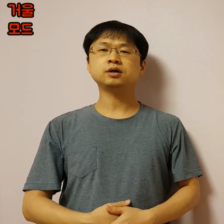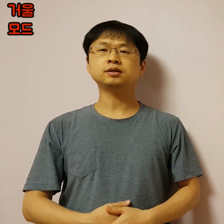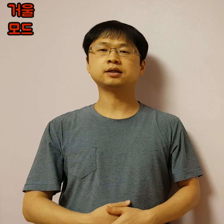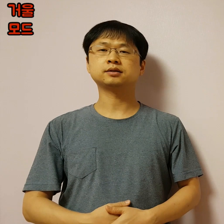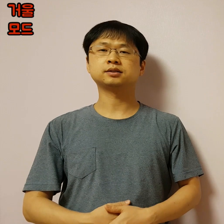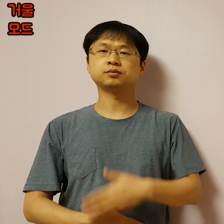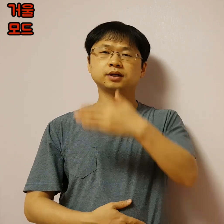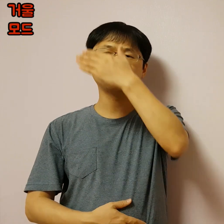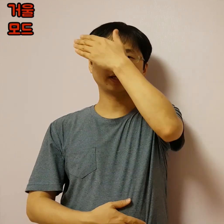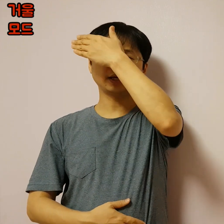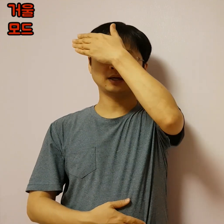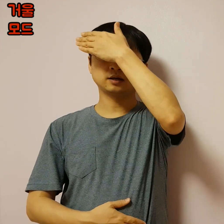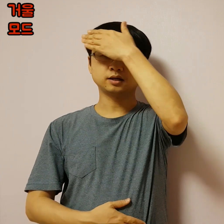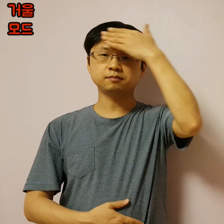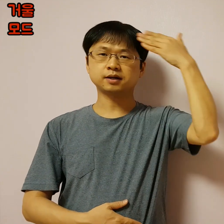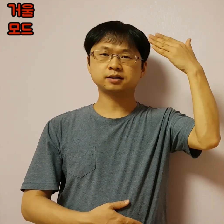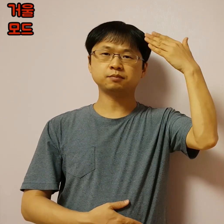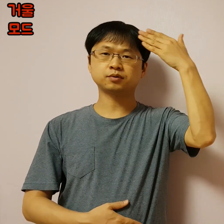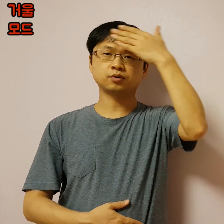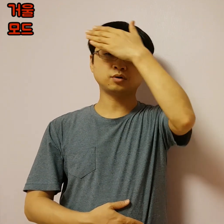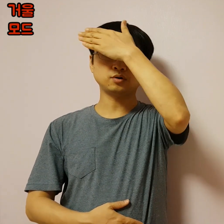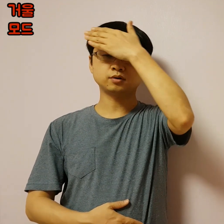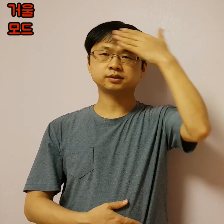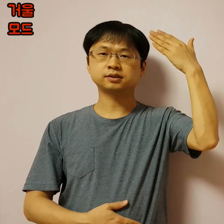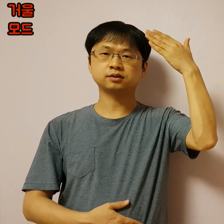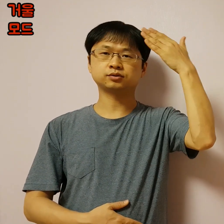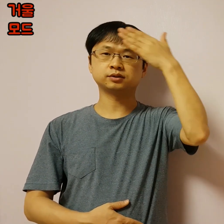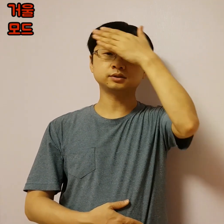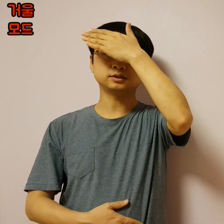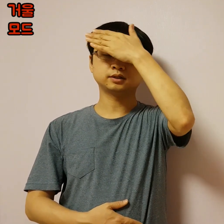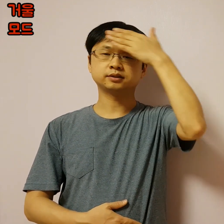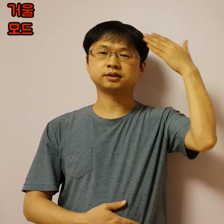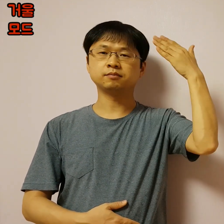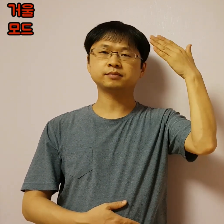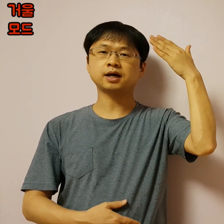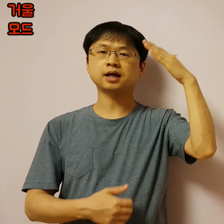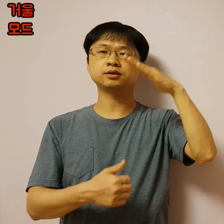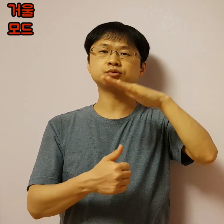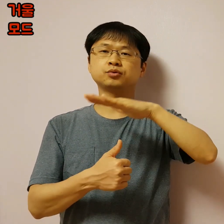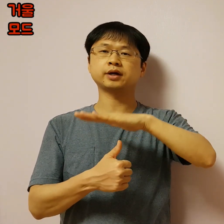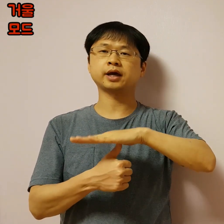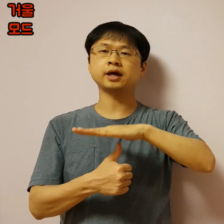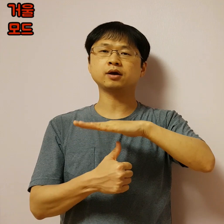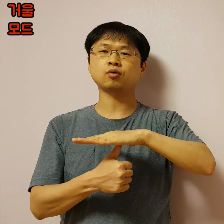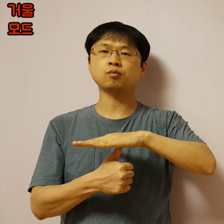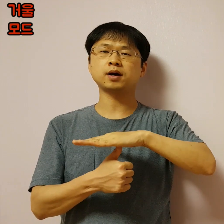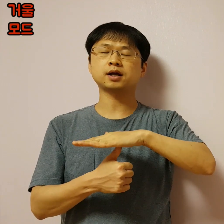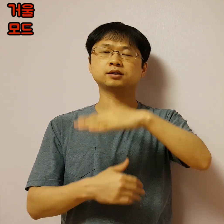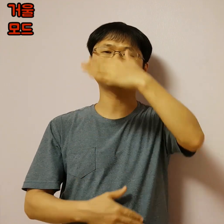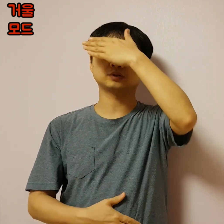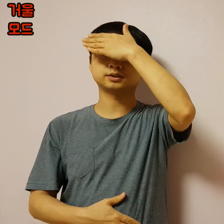소년 하는 것은 원래 이 말을 옆으로 쓸어주는 젊다라는 수어에 꼬마라는 수어를